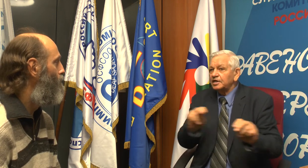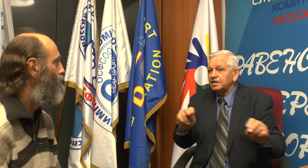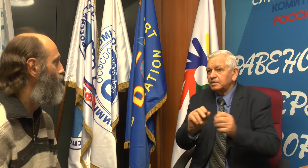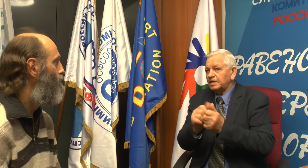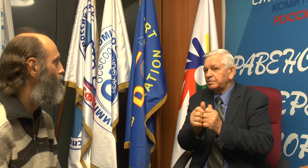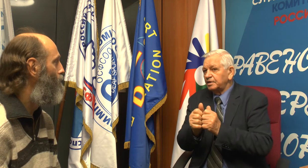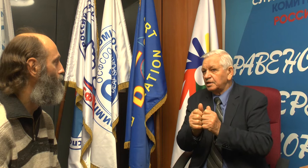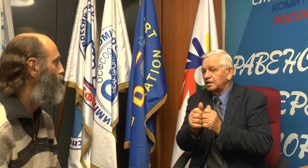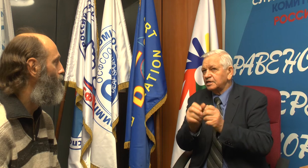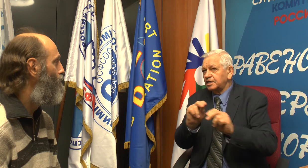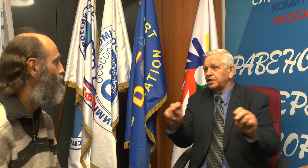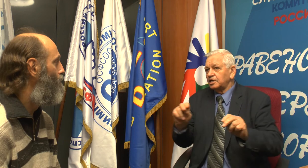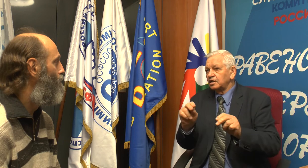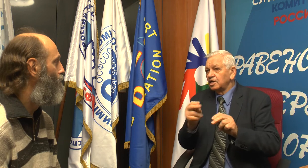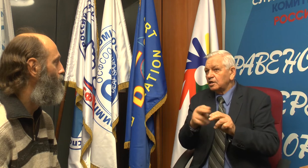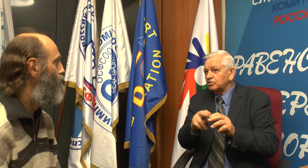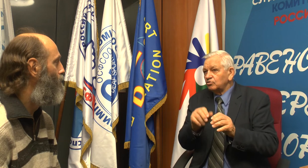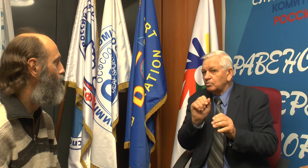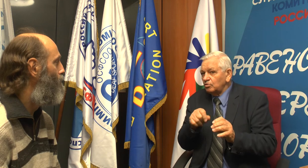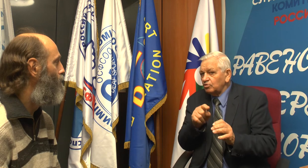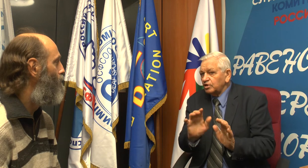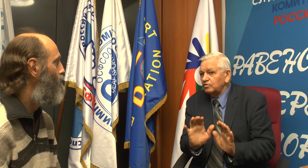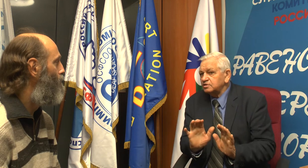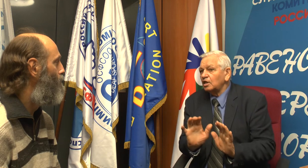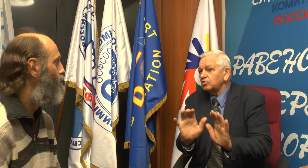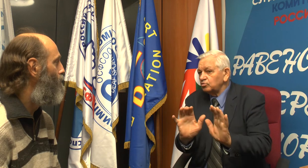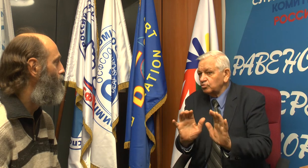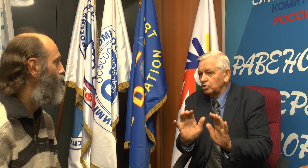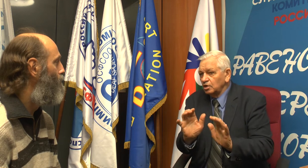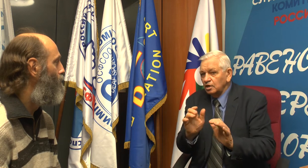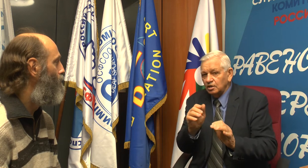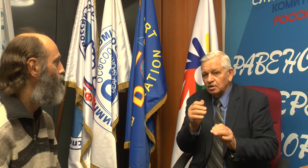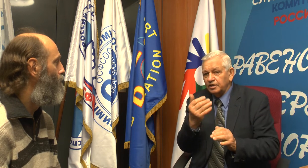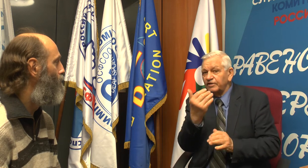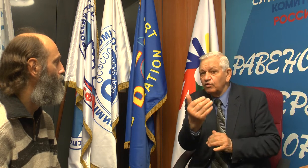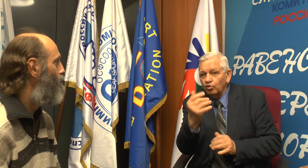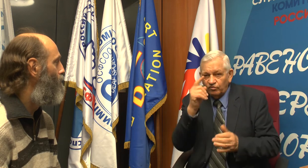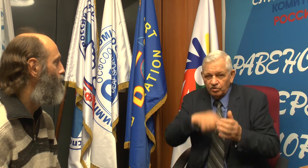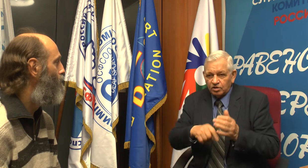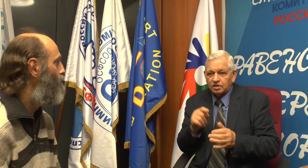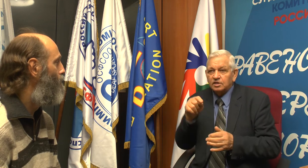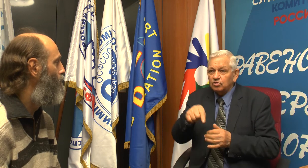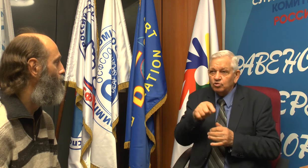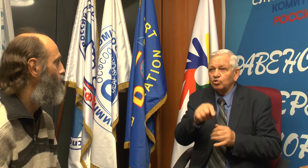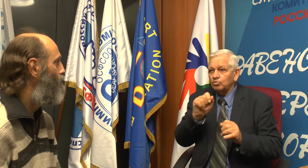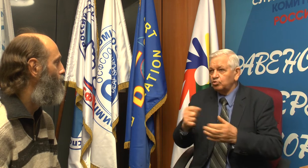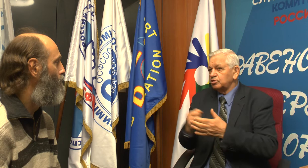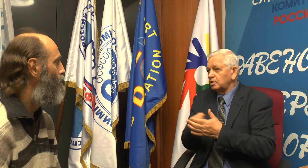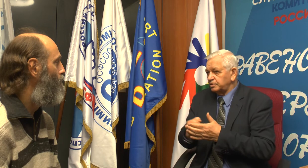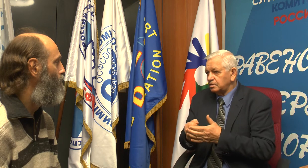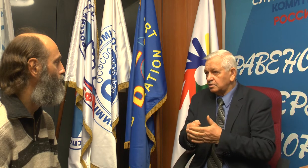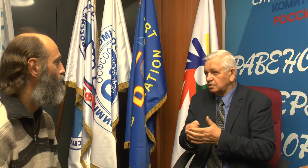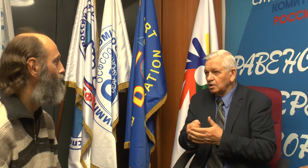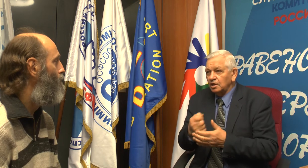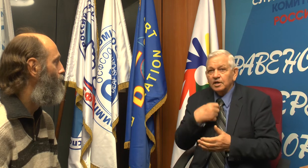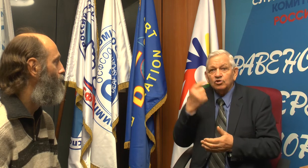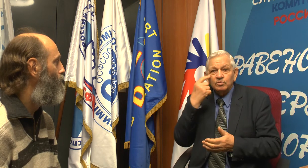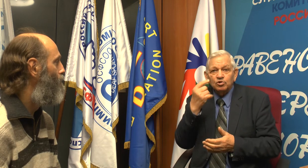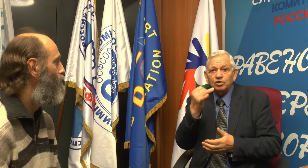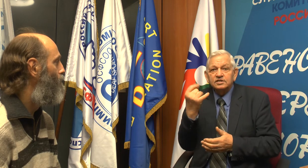воспитатели, спортсмены, тренеры, которые могут его оттолкнуть, его уверенность на то, что он может добиться. Я думаю, что из